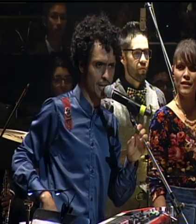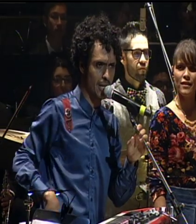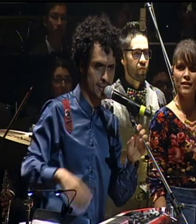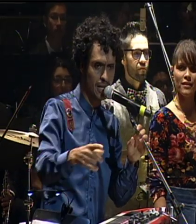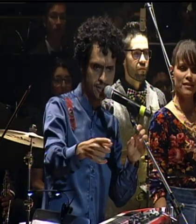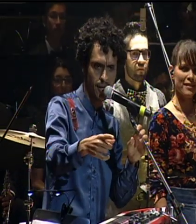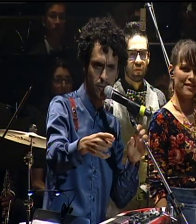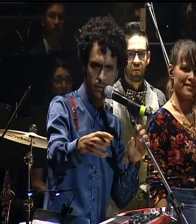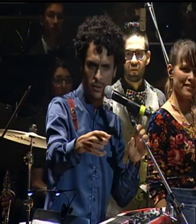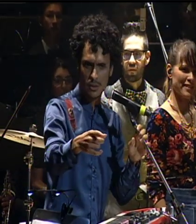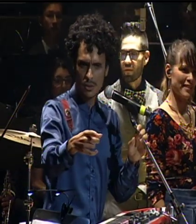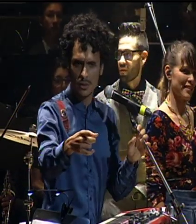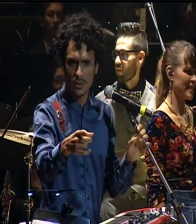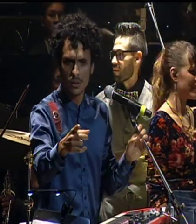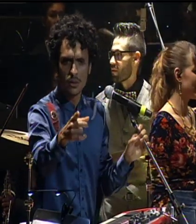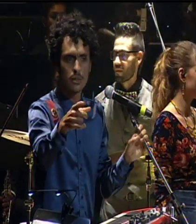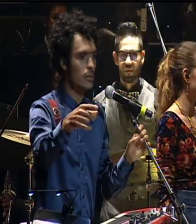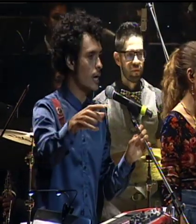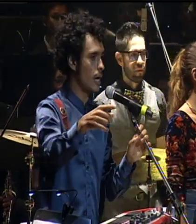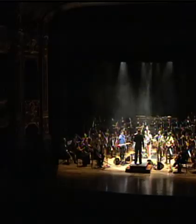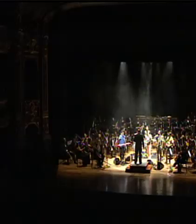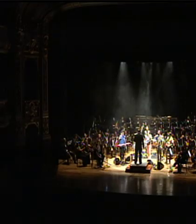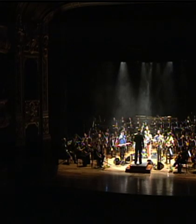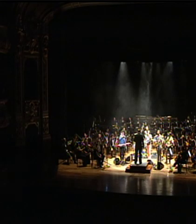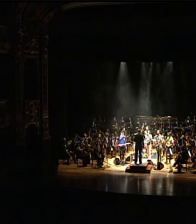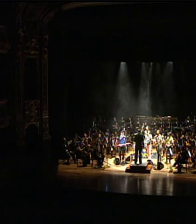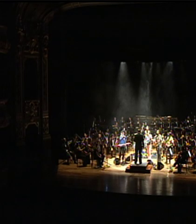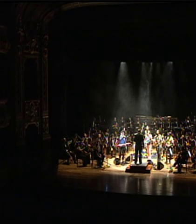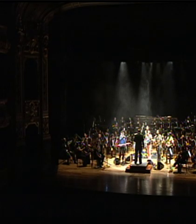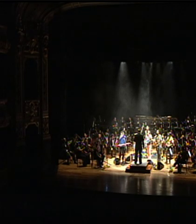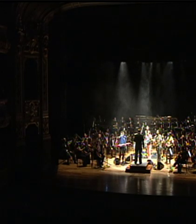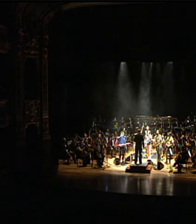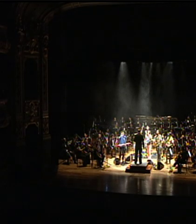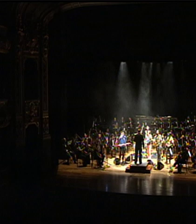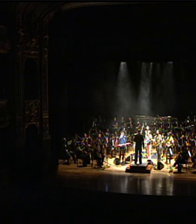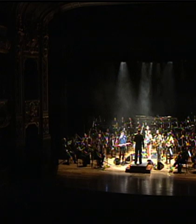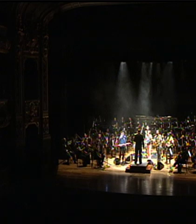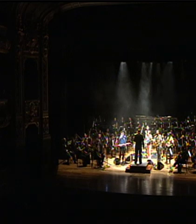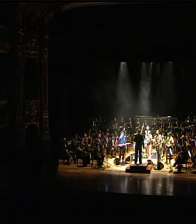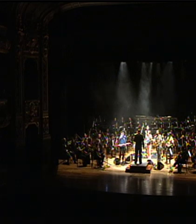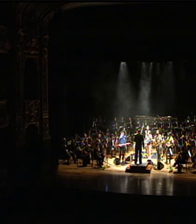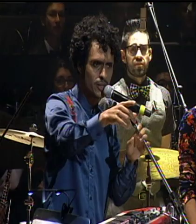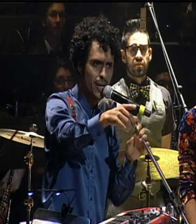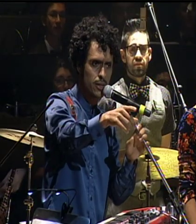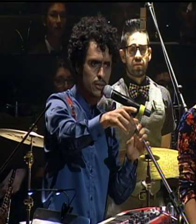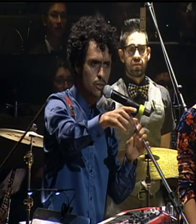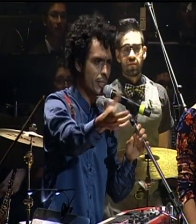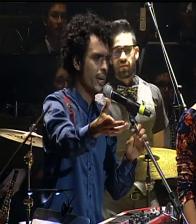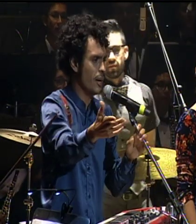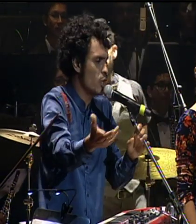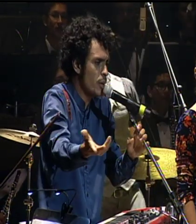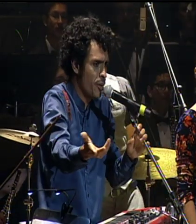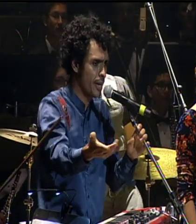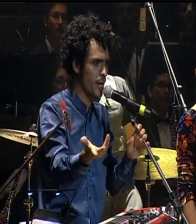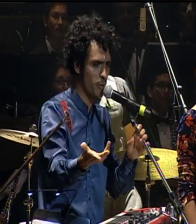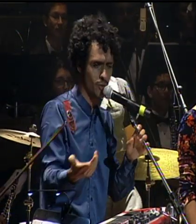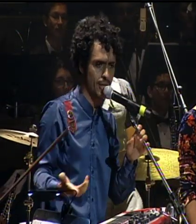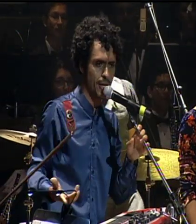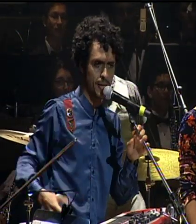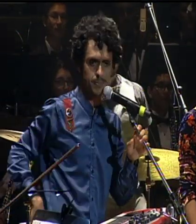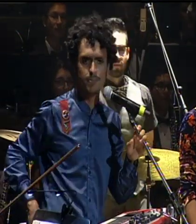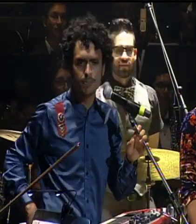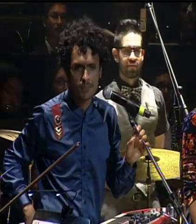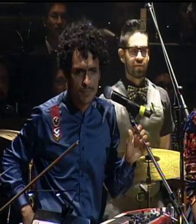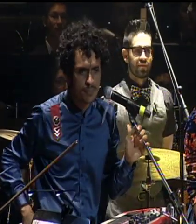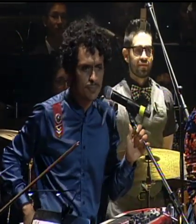Puerto Candelaria. ¿Ya les dijeron? Sí. ¿Ah, no? ¿Dónde queda? ¿Dónde? ¿Dónde queda? ¿Dónde puede quedar Puerto